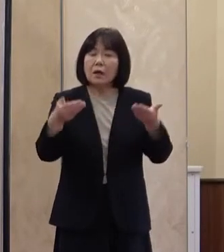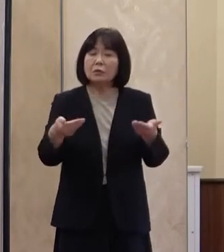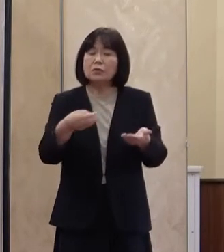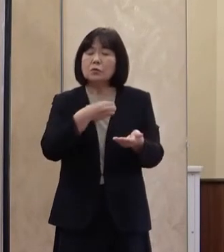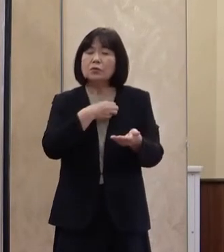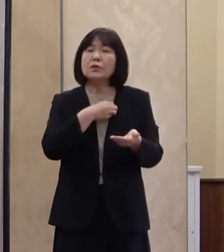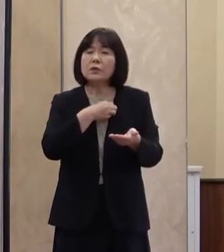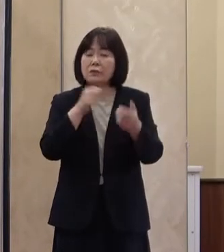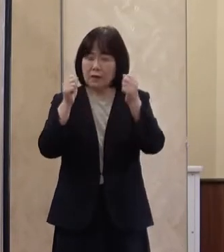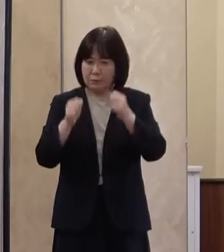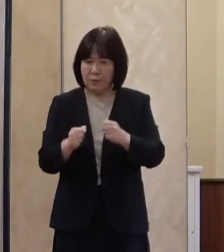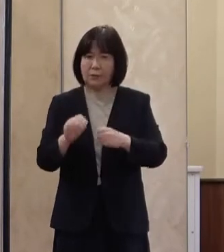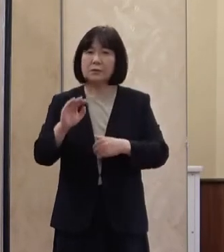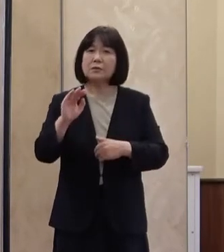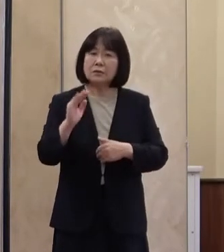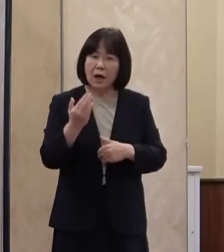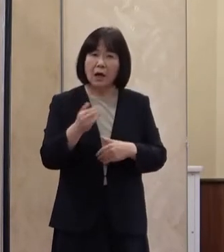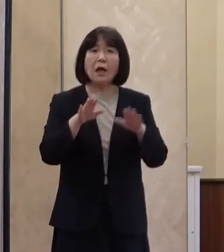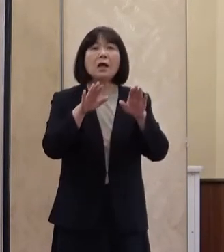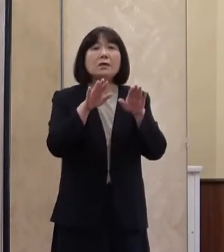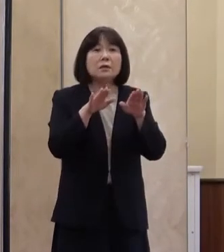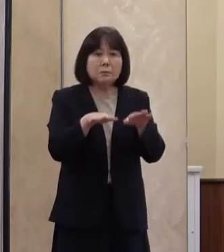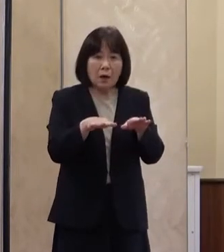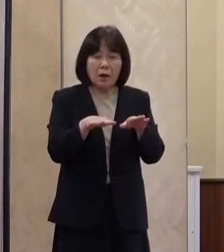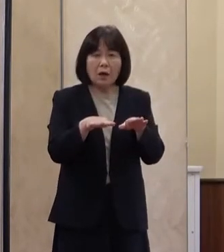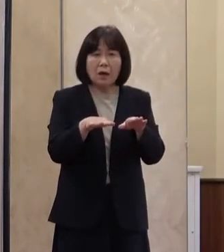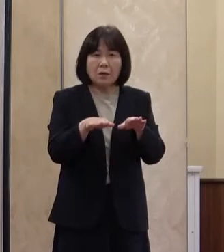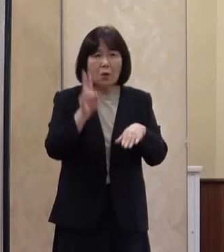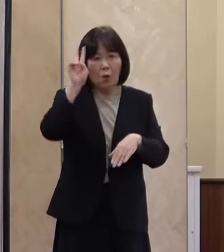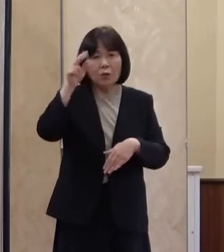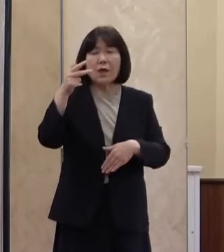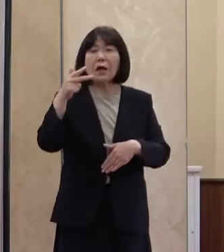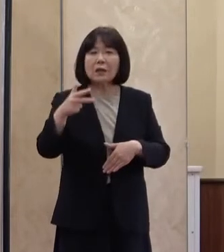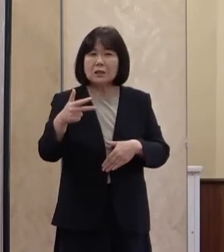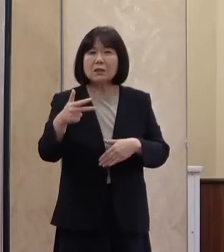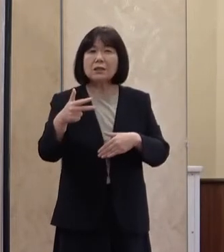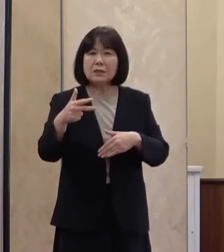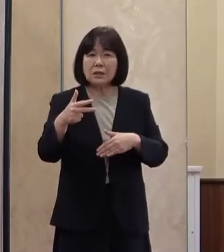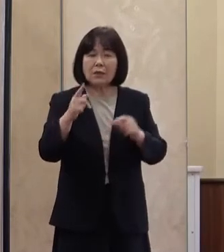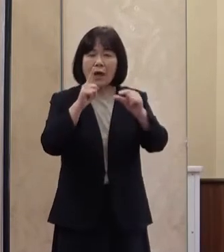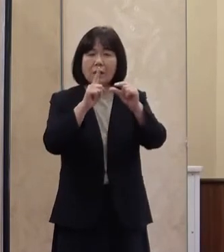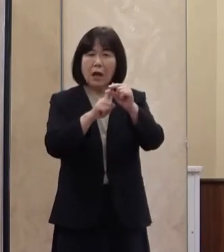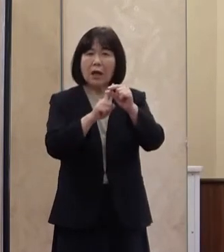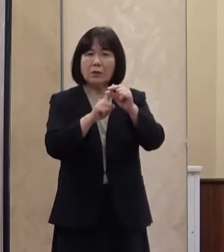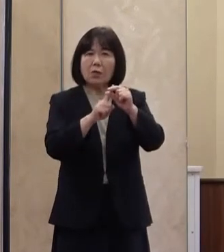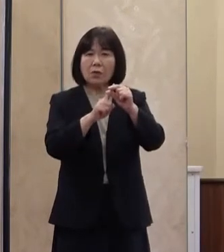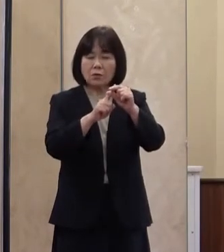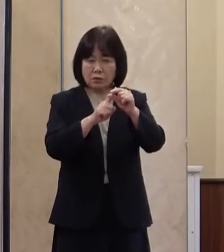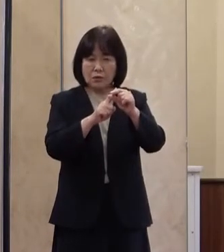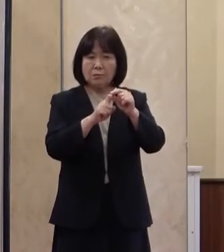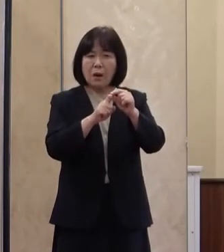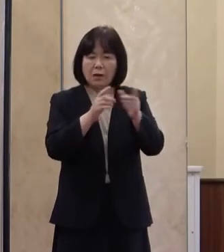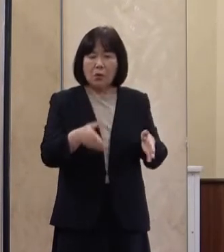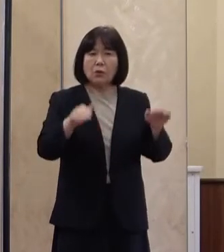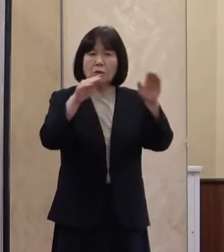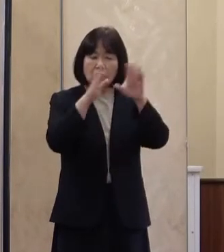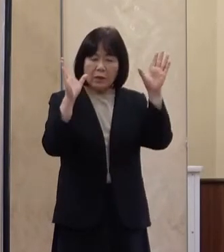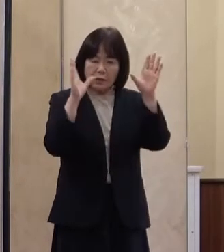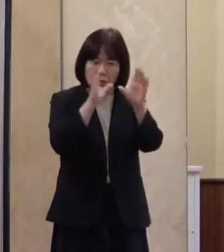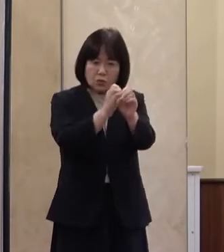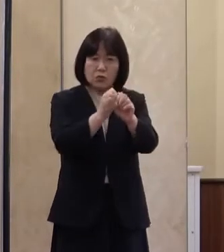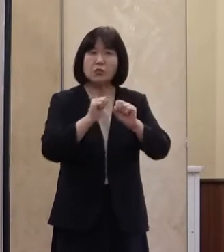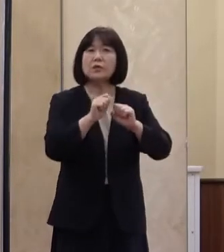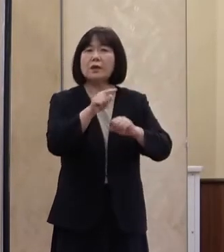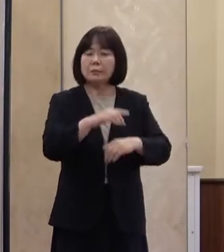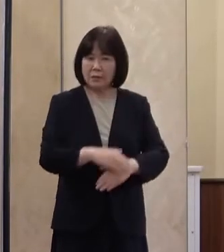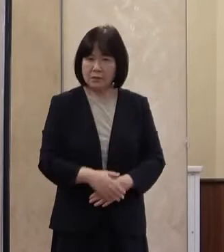がいますけれども、ただ今の大阪市ではほとんど中之島に集中しているわけなんで、まあ、そういった意味では